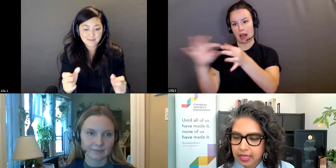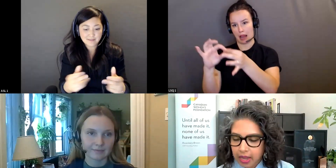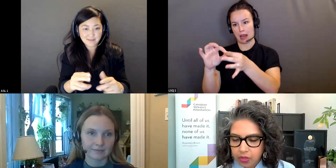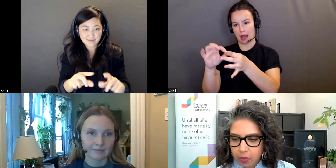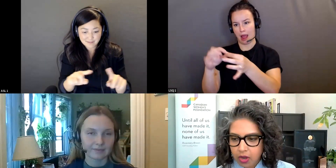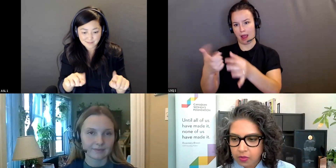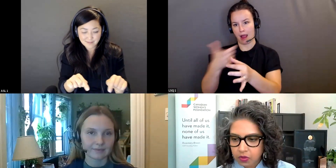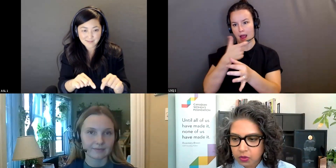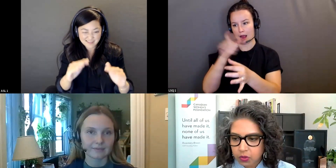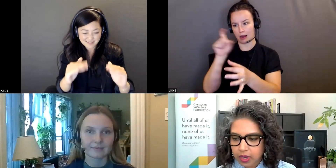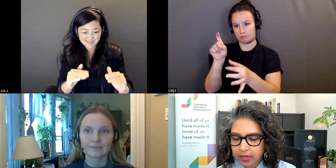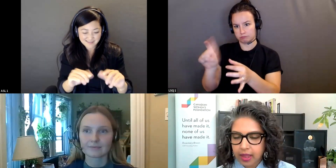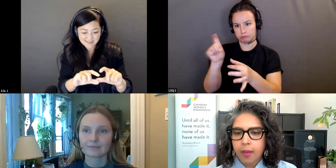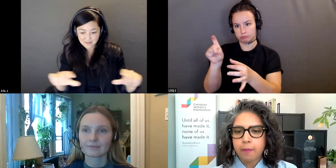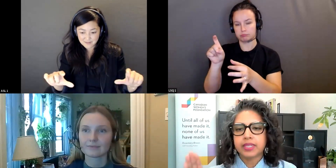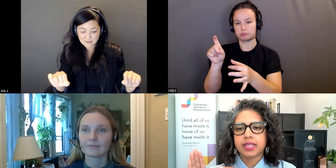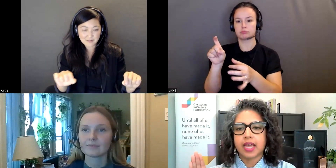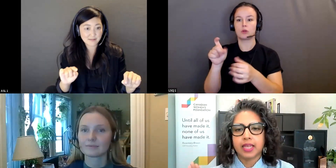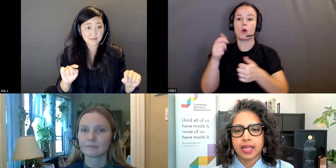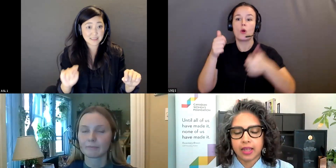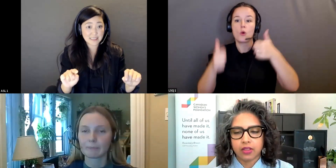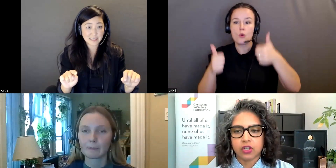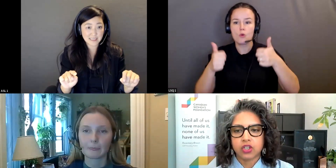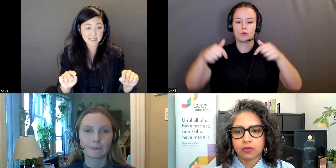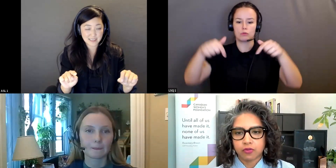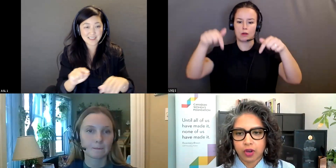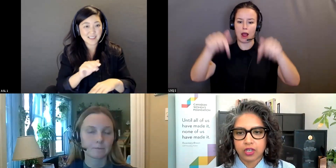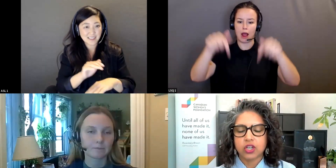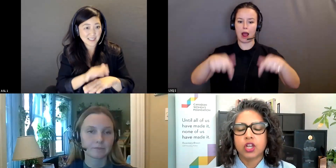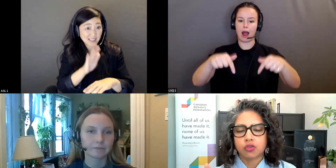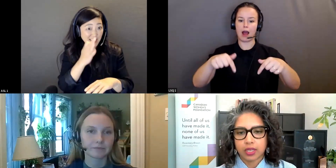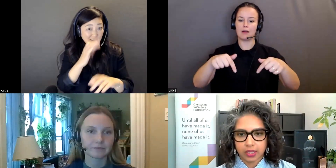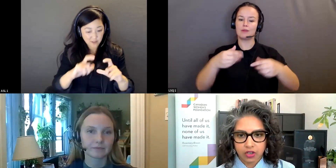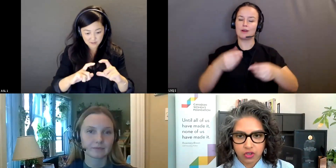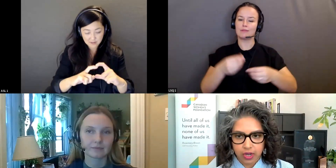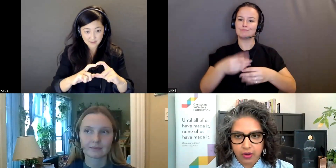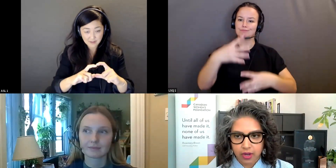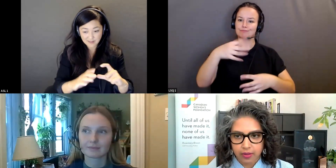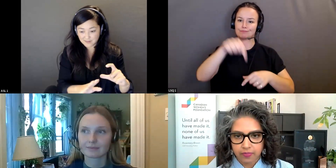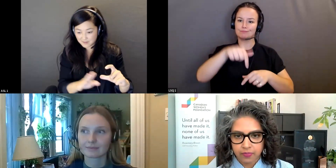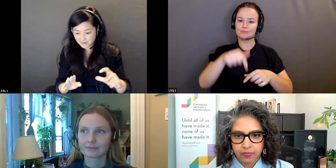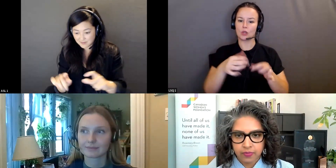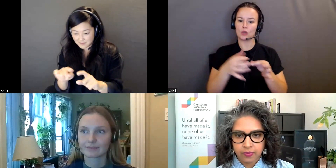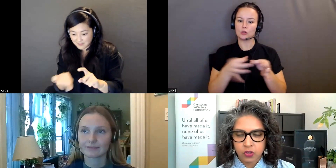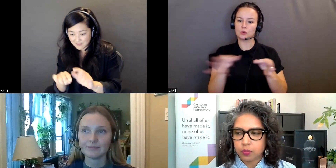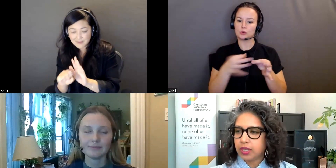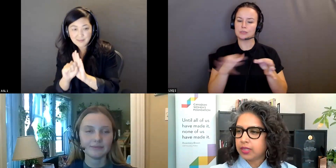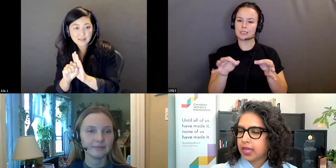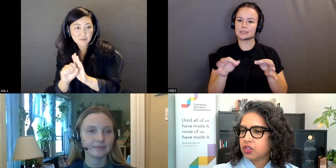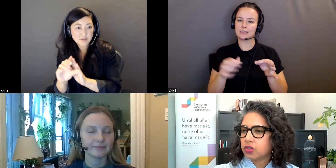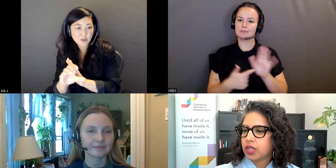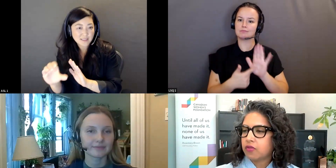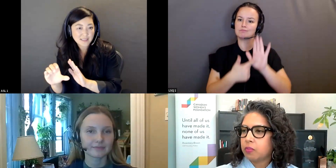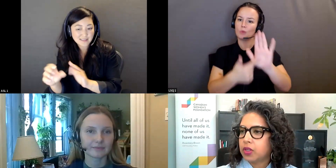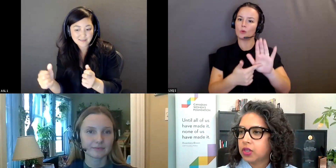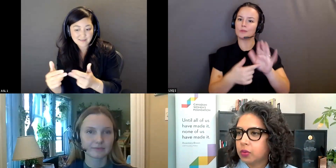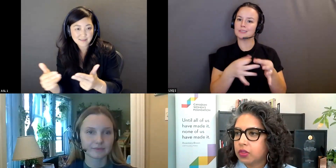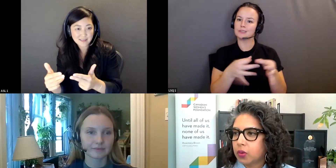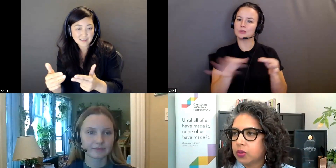vous pouvez appuyer directement sur le bouton Show closed caption ou montrer les sous-titres.